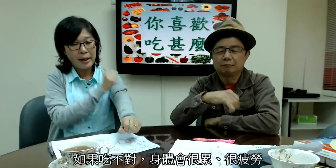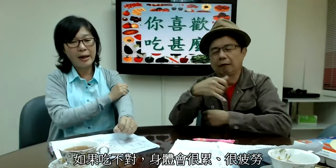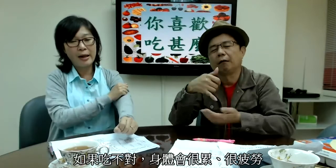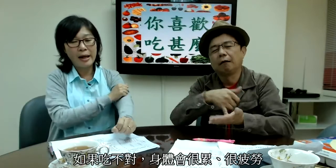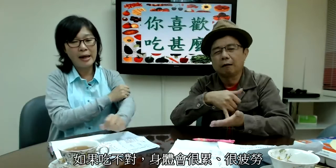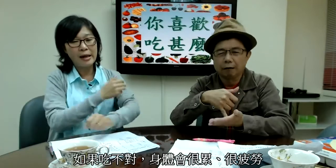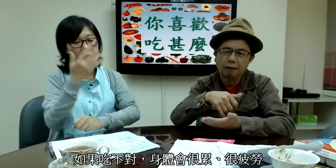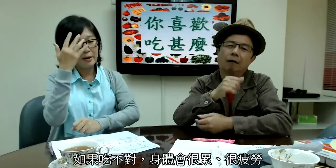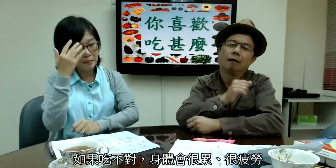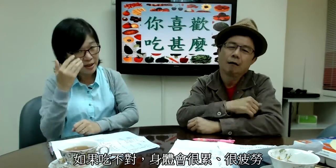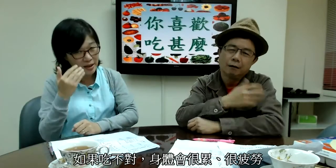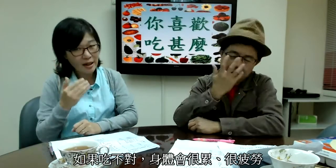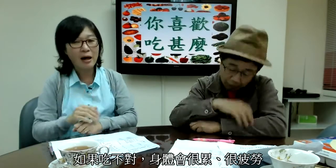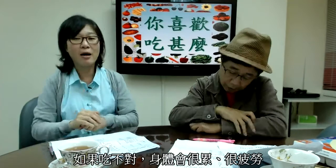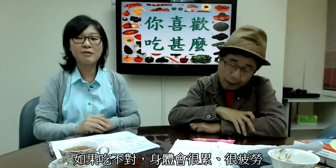很累。很疲劳，